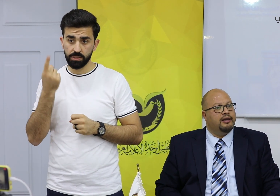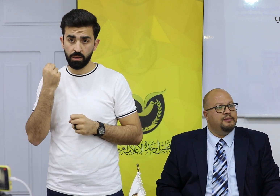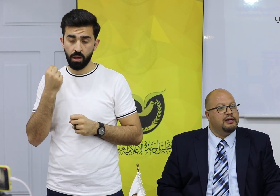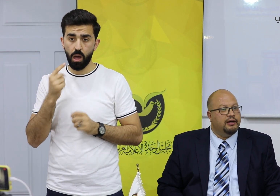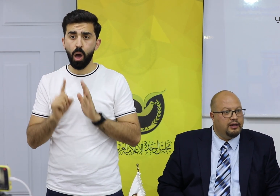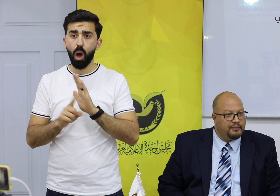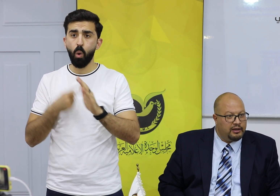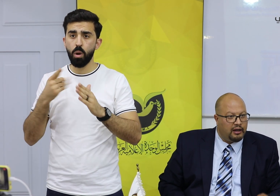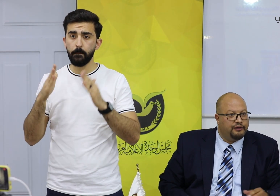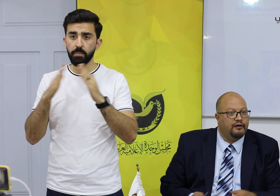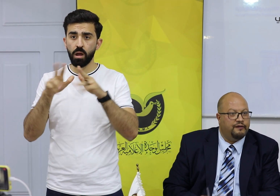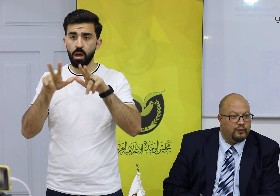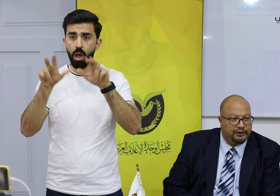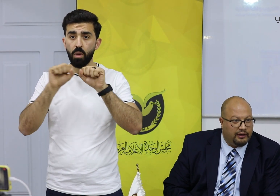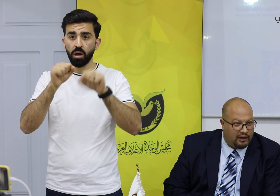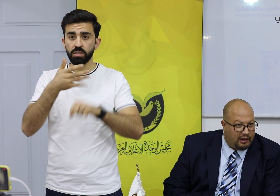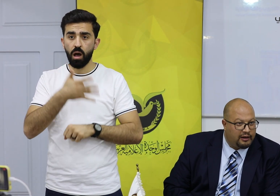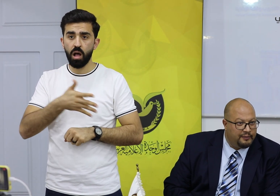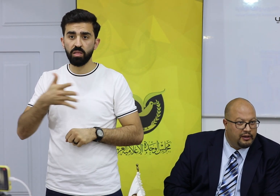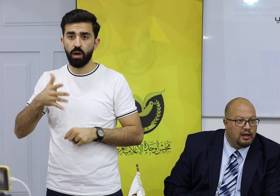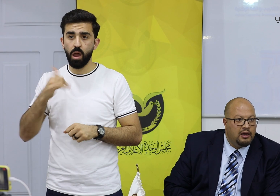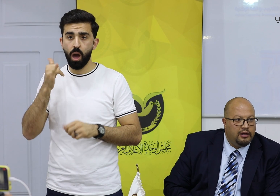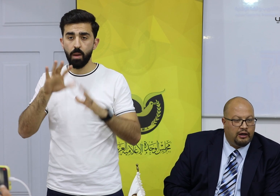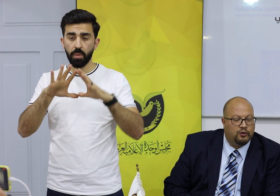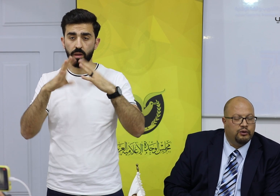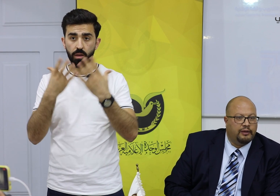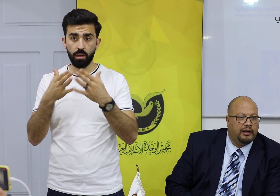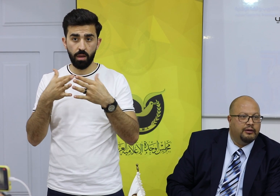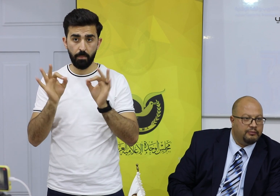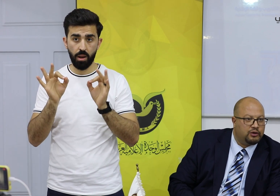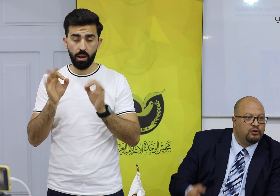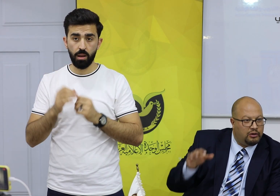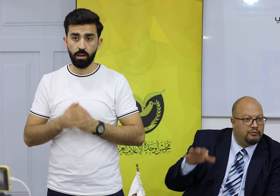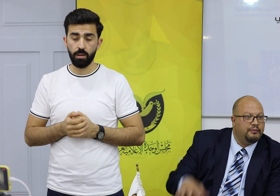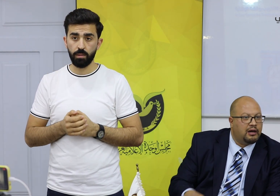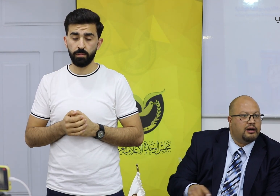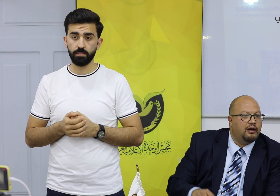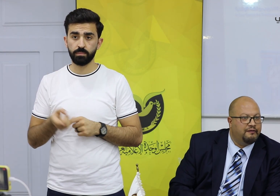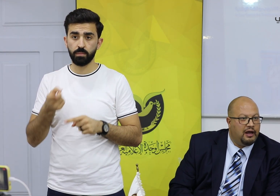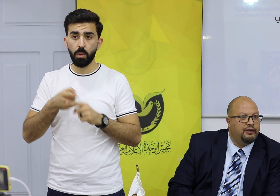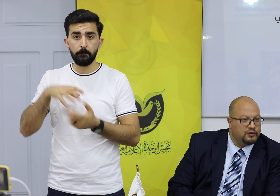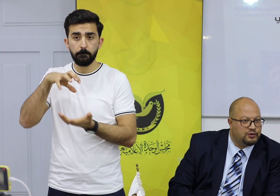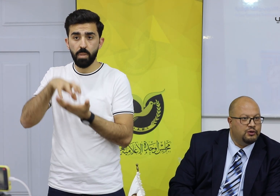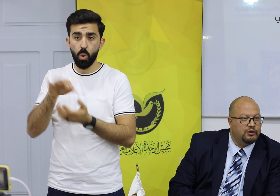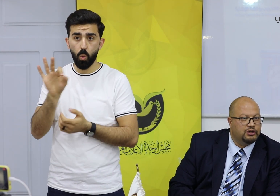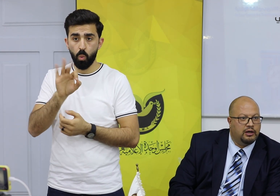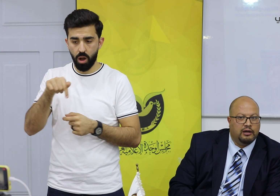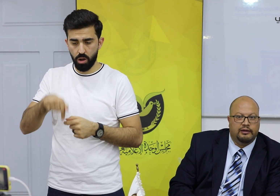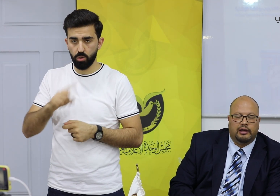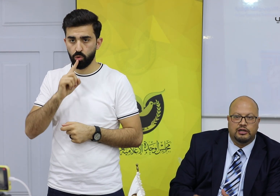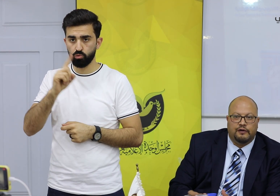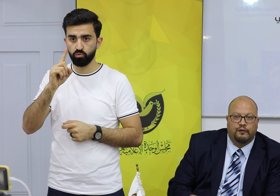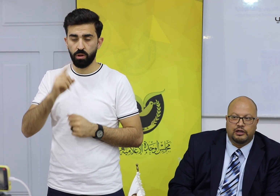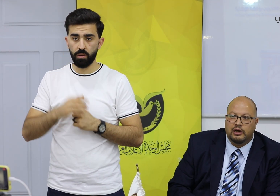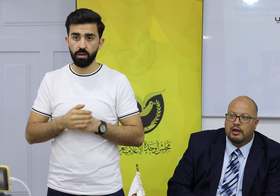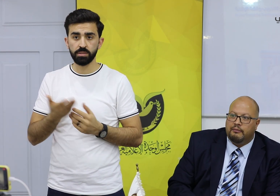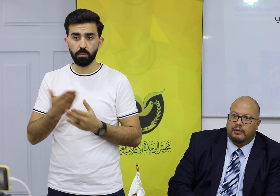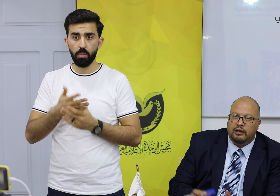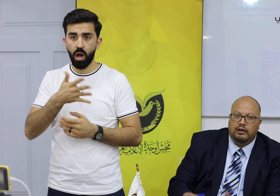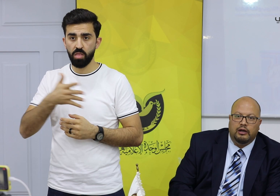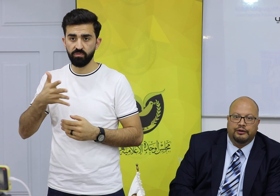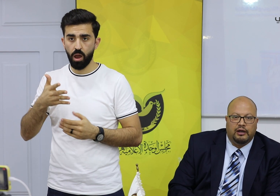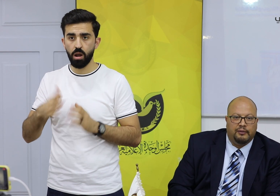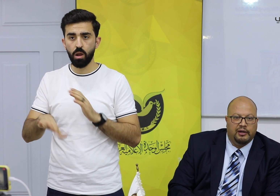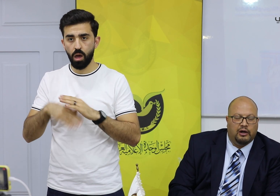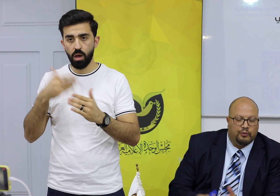أول أكاديمية إعلامية للأطفال في الوطن العربي، رح يكون طبعاً برضو مقرها في هذا الاستوديو إن شاء الله لتخريج أفواج